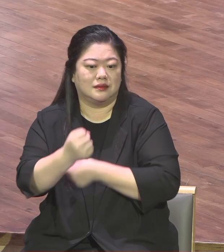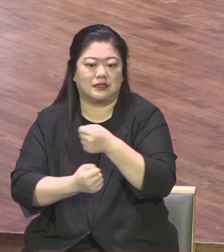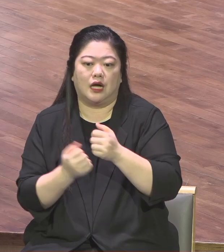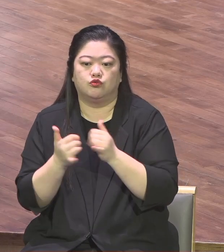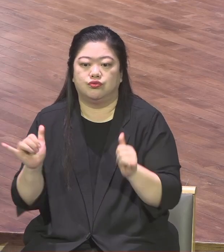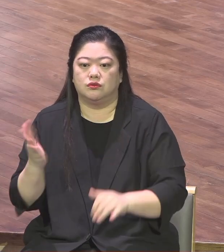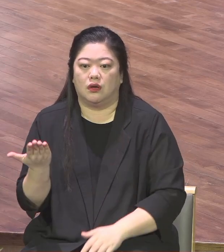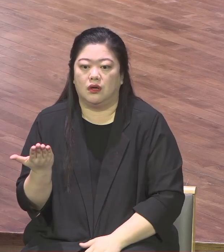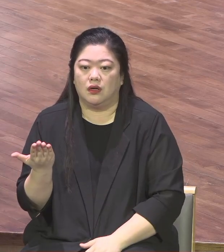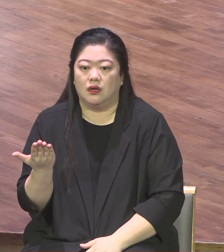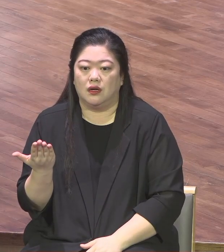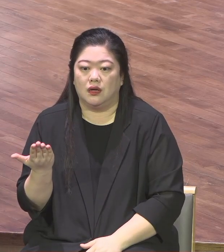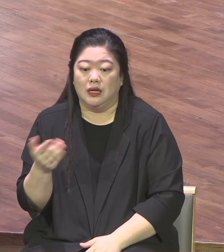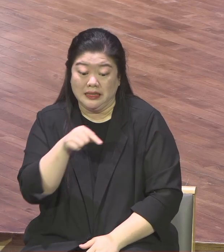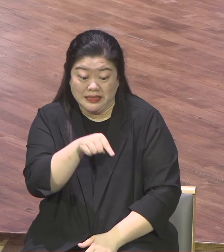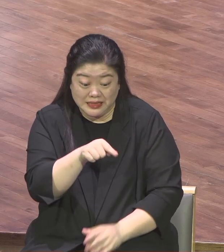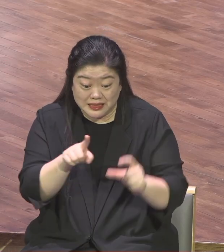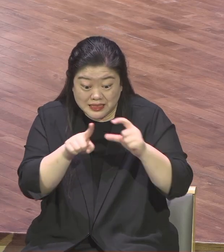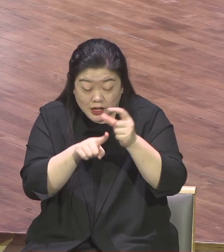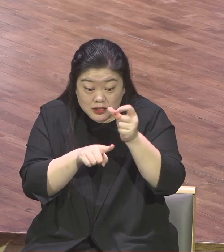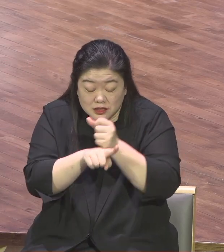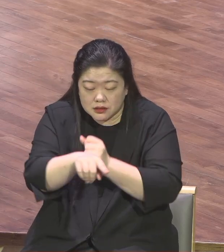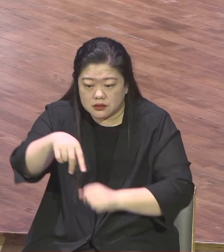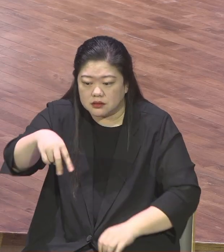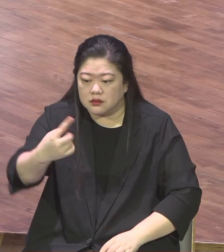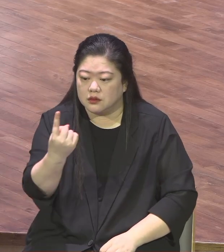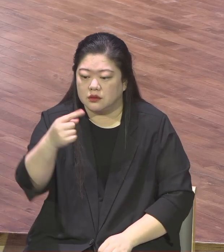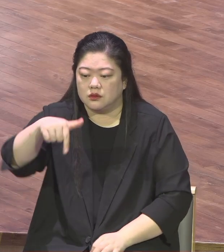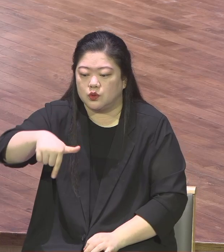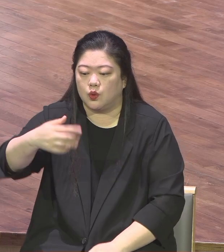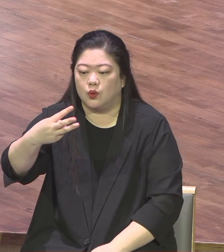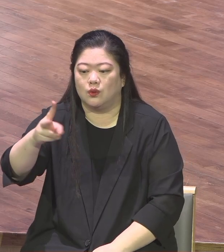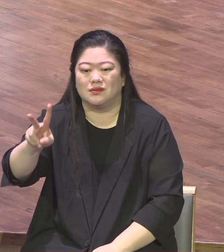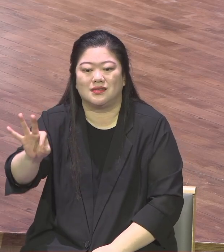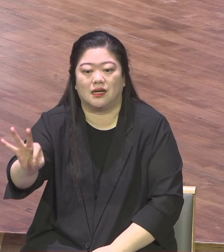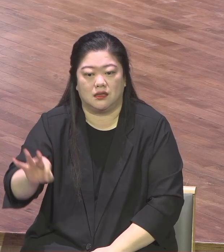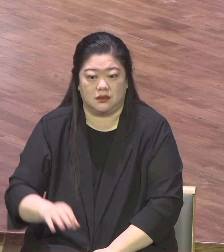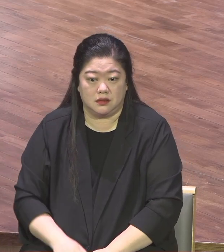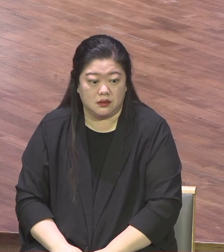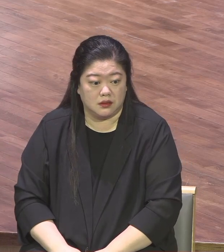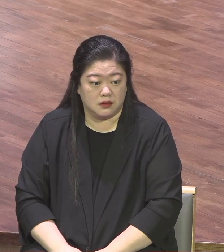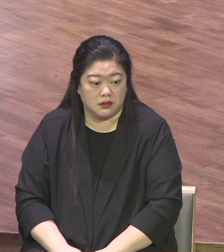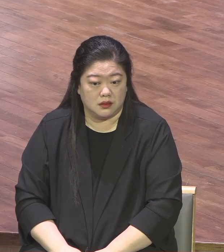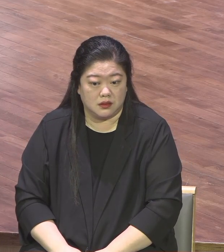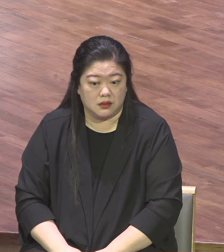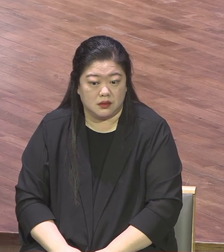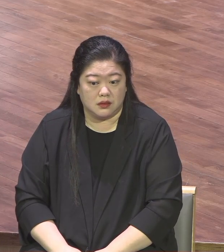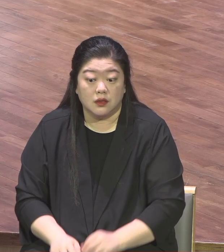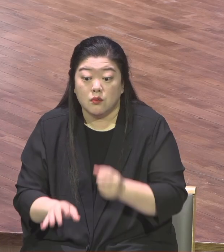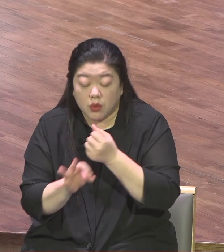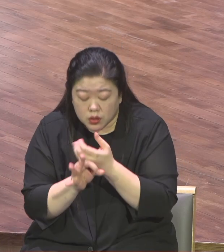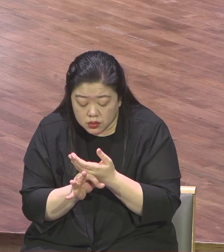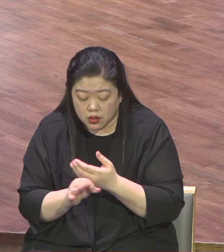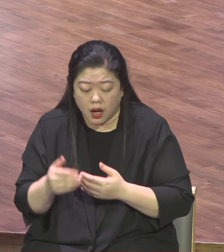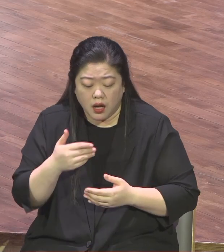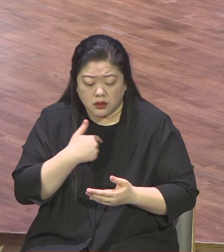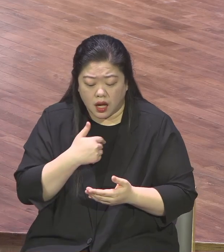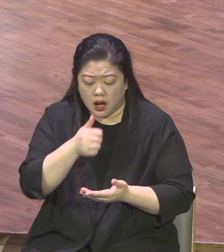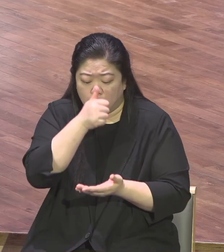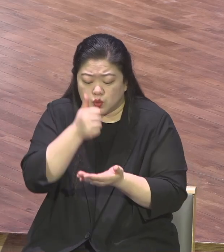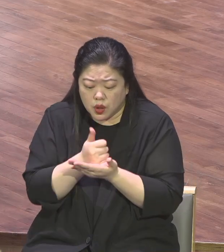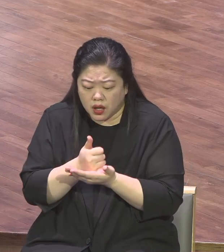영적 상태가 뭐요? 죄의 노예였어요. 죄. 우리 영적 상태가 죄의 노예. 불신자들은 내가 뭔 죄